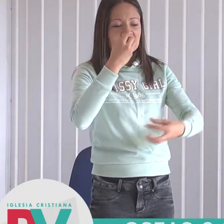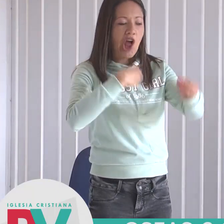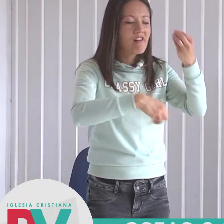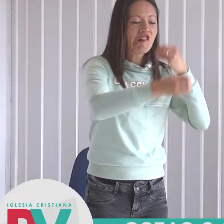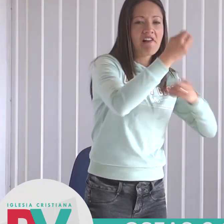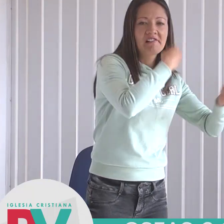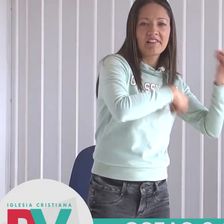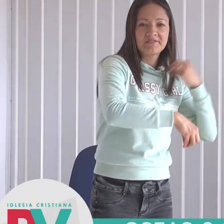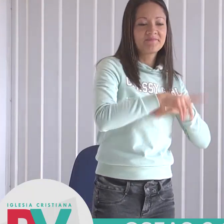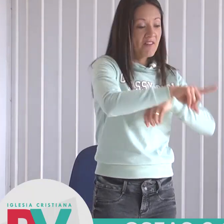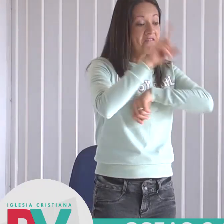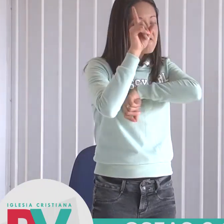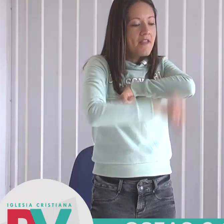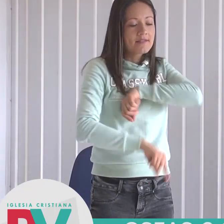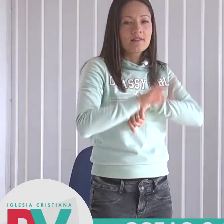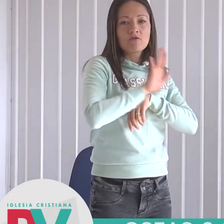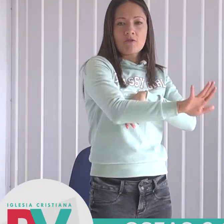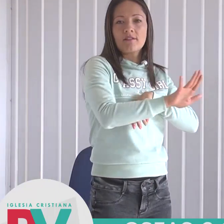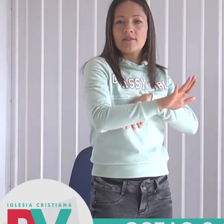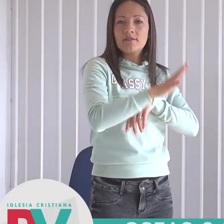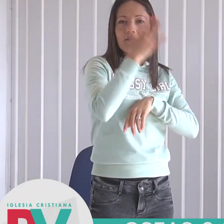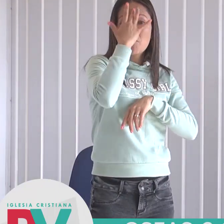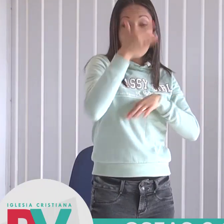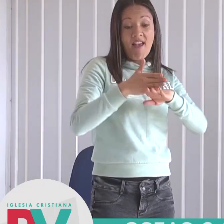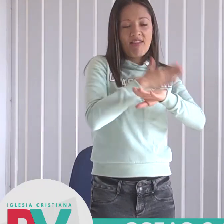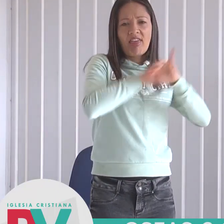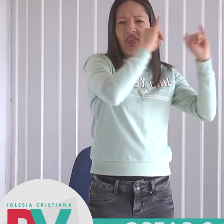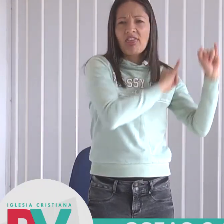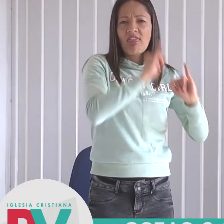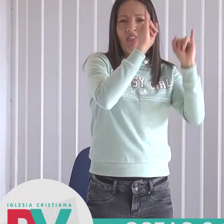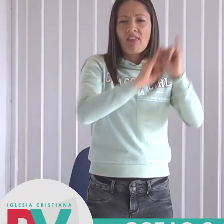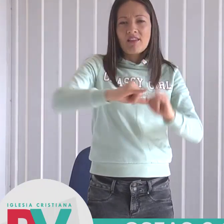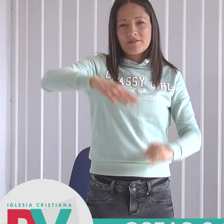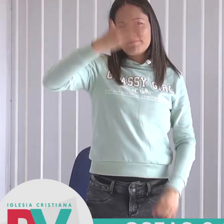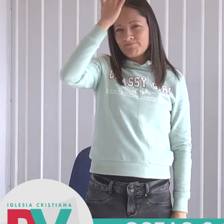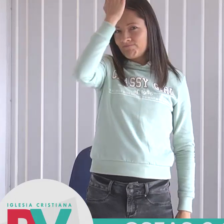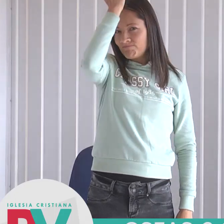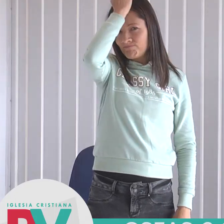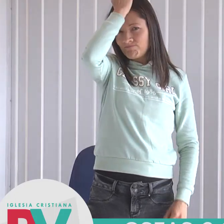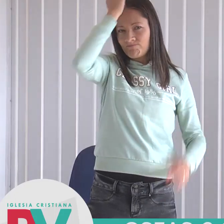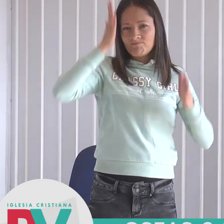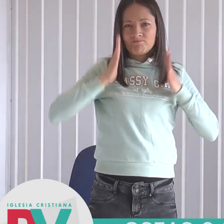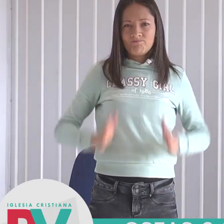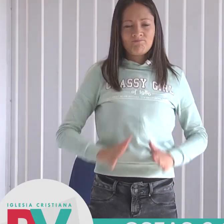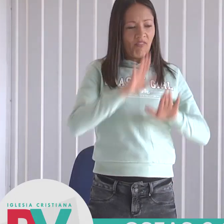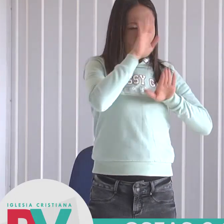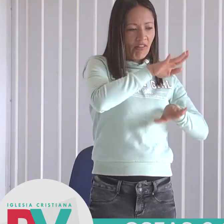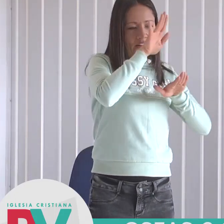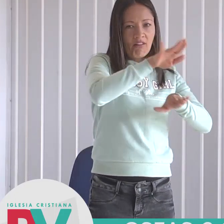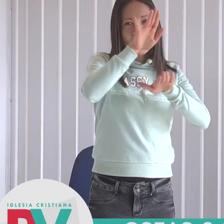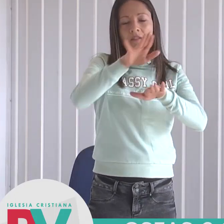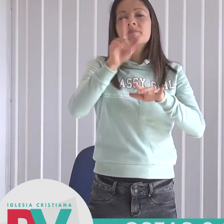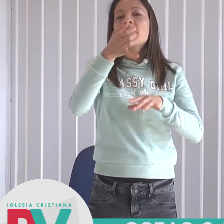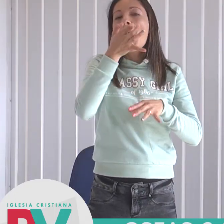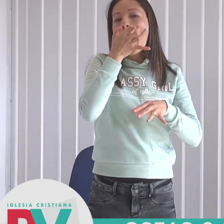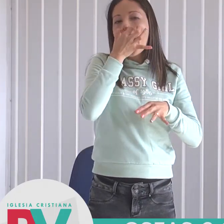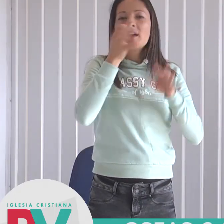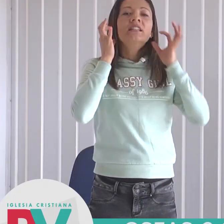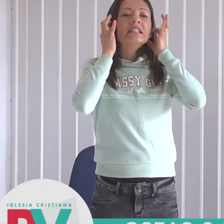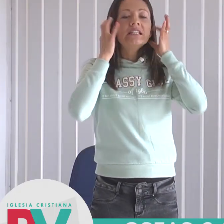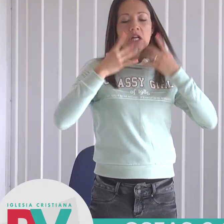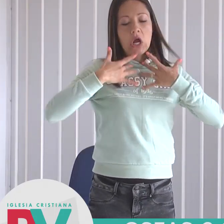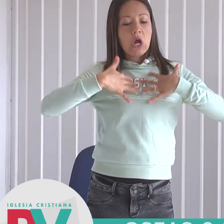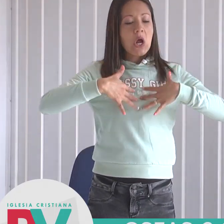la castigaré por los días en que incensaba a los Baales, y se adornaba de sus arcillos y de sus joyeles, y se iba tras